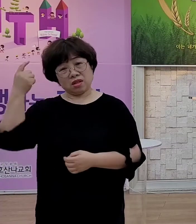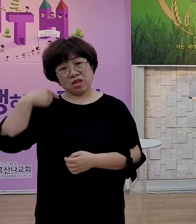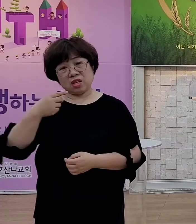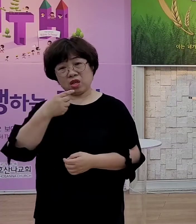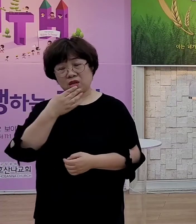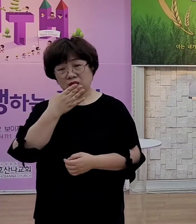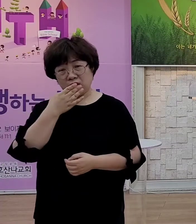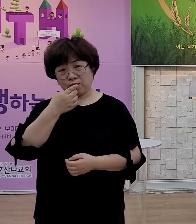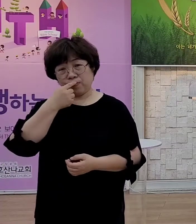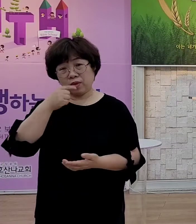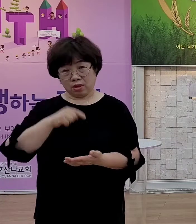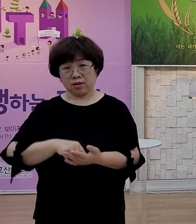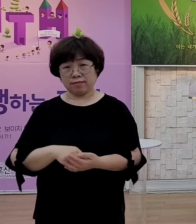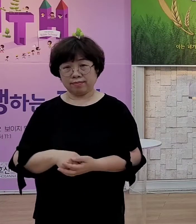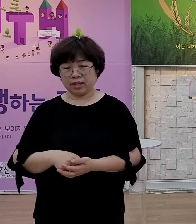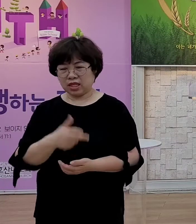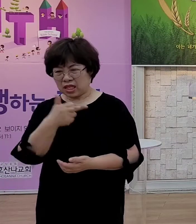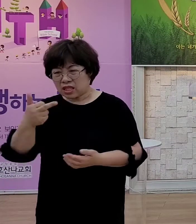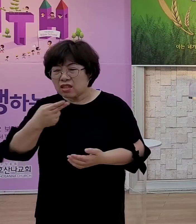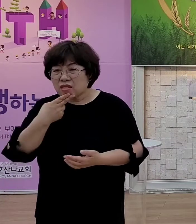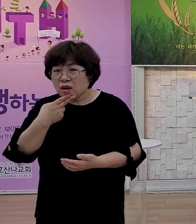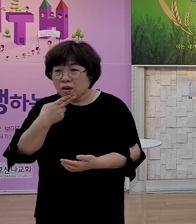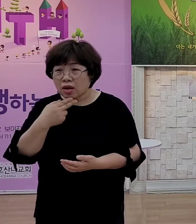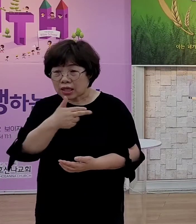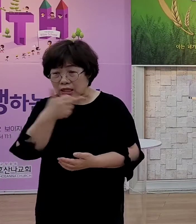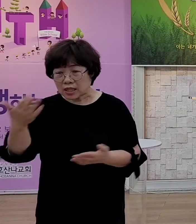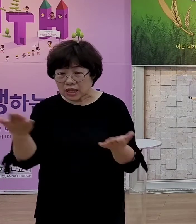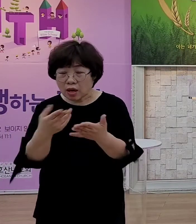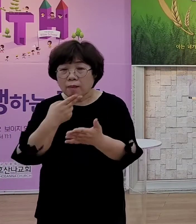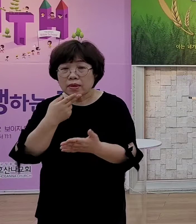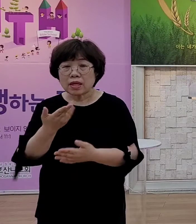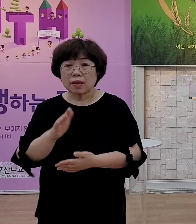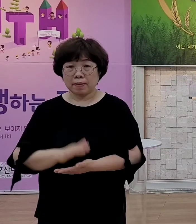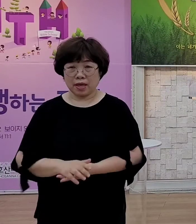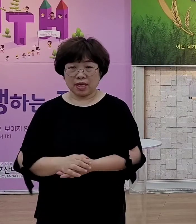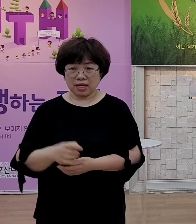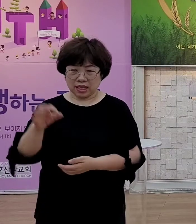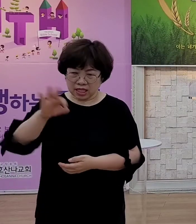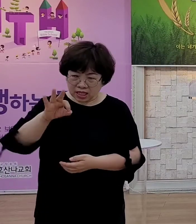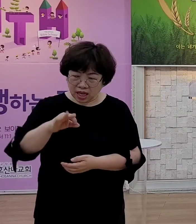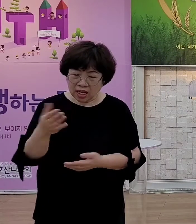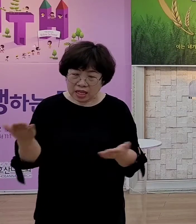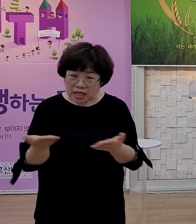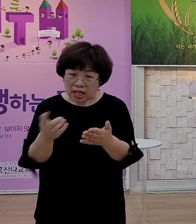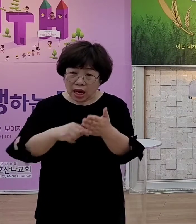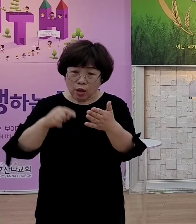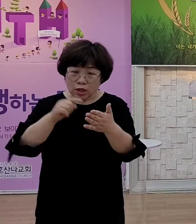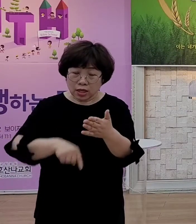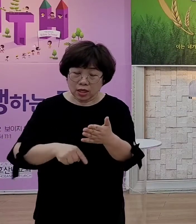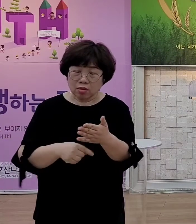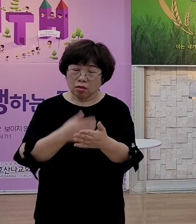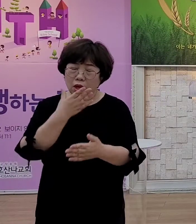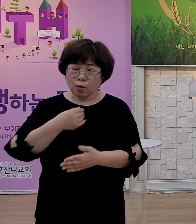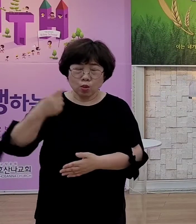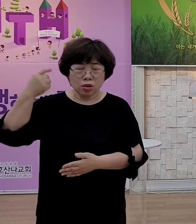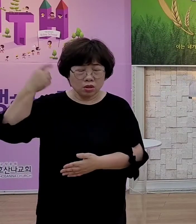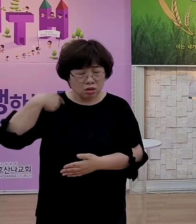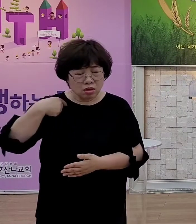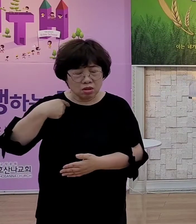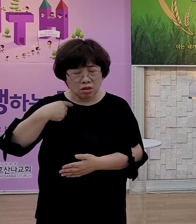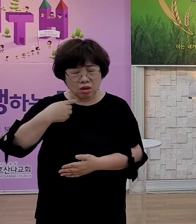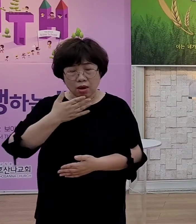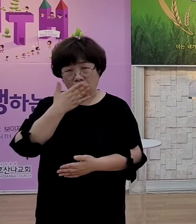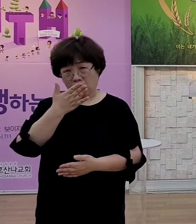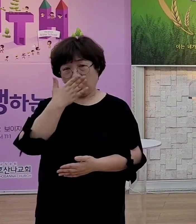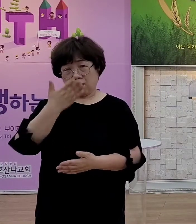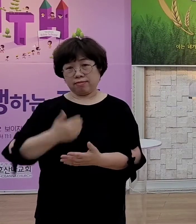어떤 큰 게 아니라 이렇게 사소한 일상생활에서 작은 것 안에서도 얼마든지 우리는 행복을 느낄